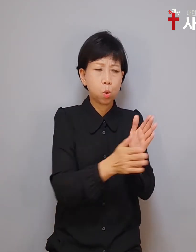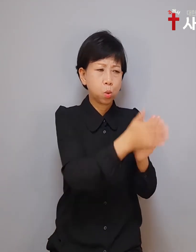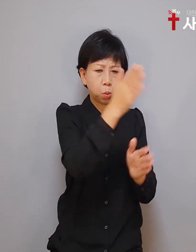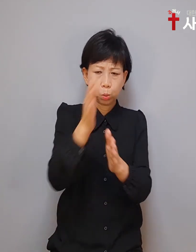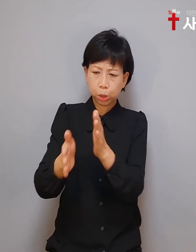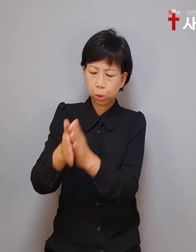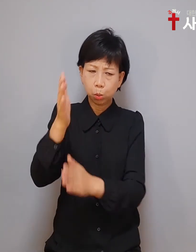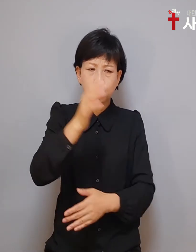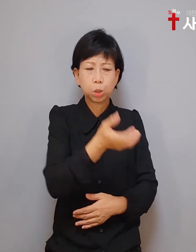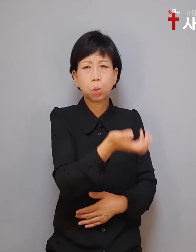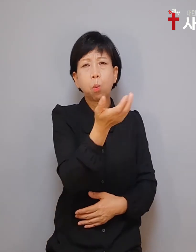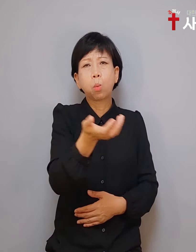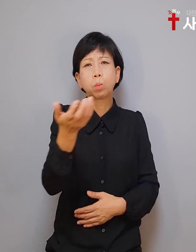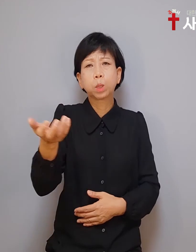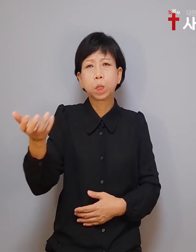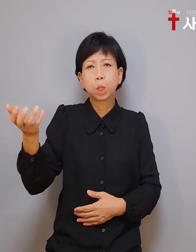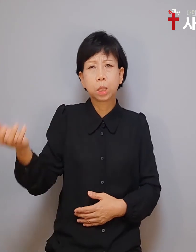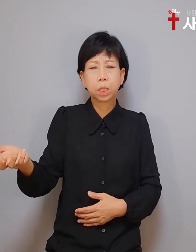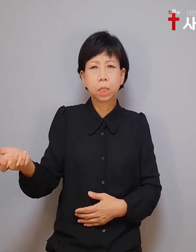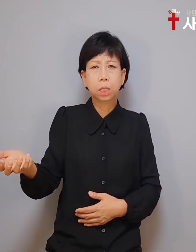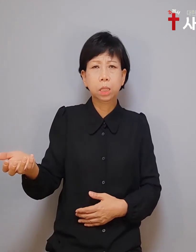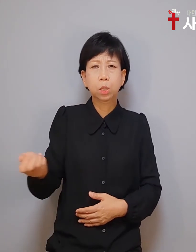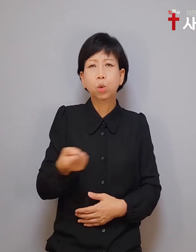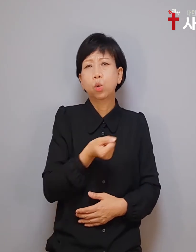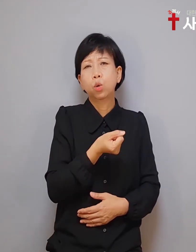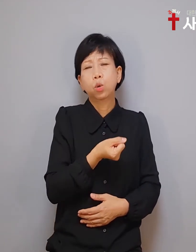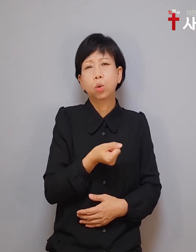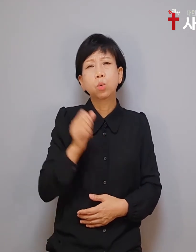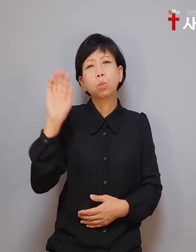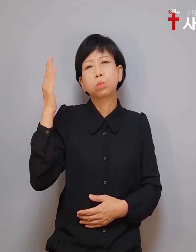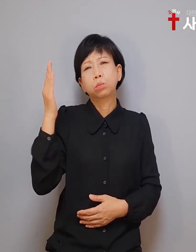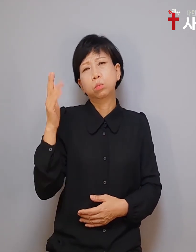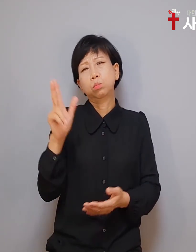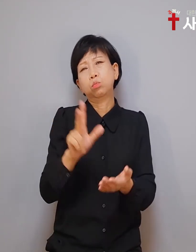갈아탄다 그럽니까? 옮기는 게 유행이 됐어요.